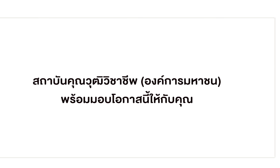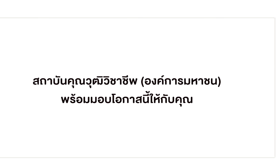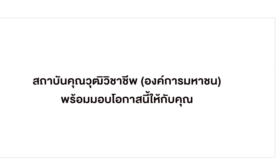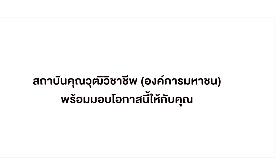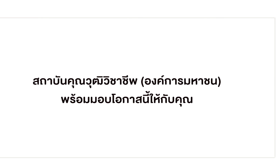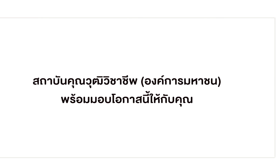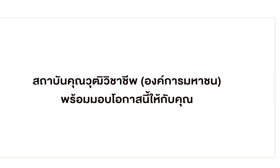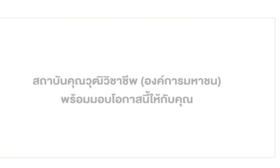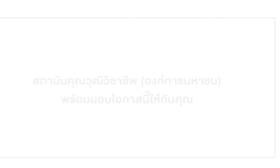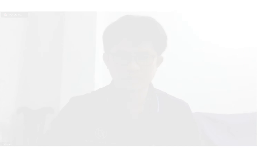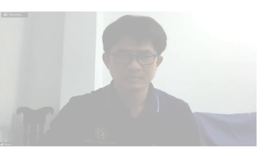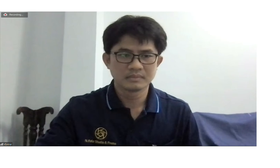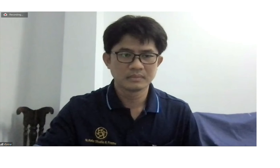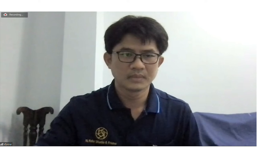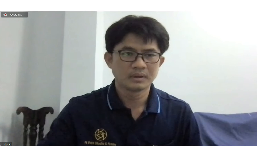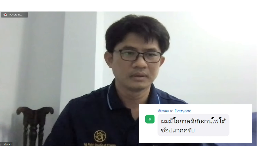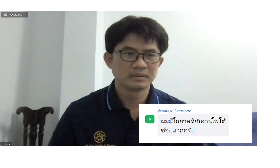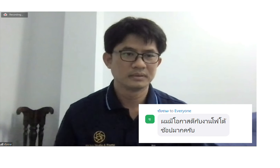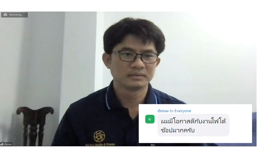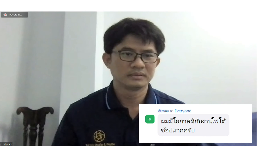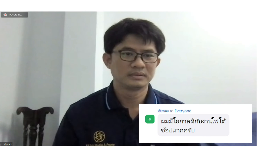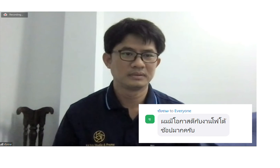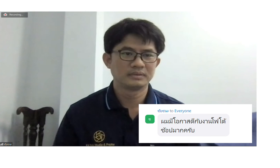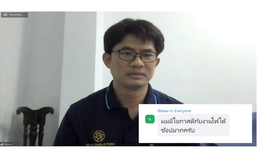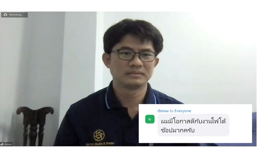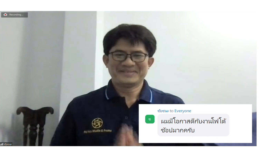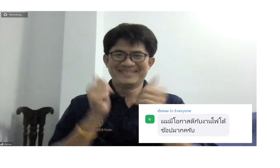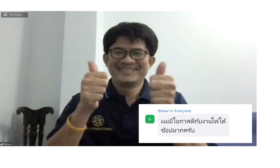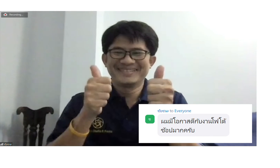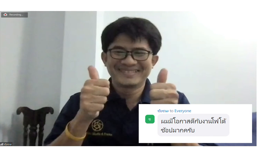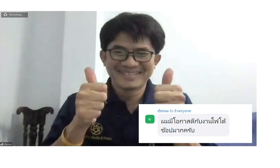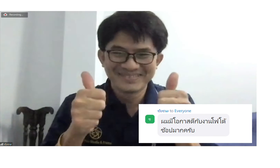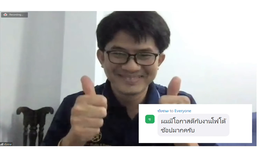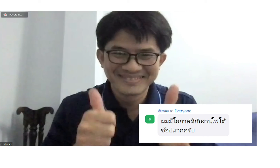I don't know.